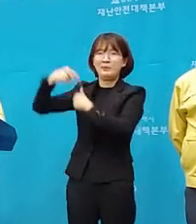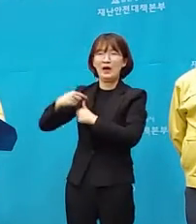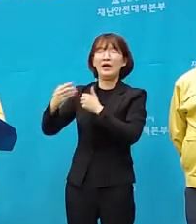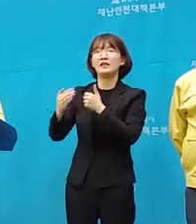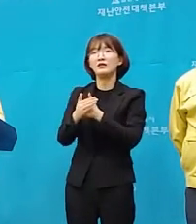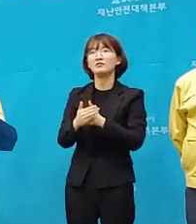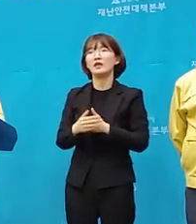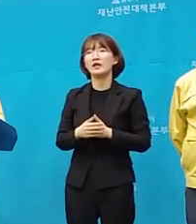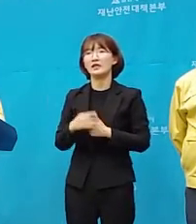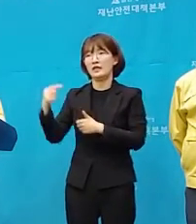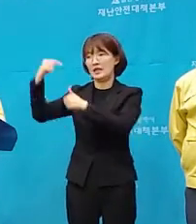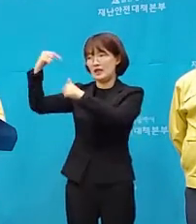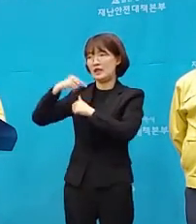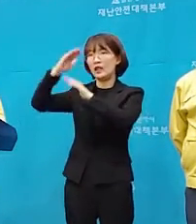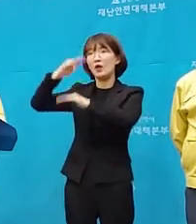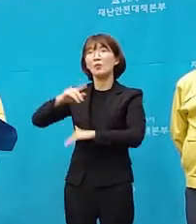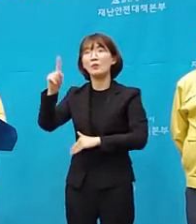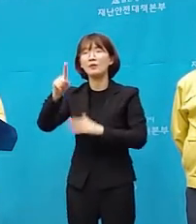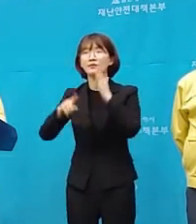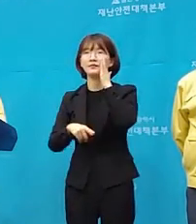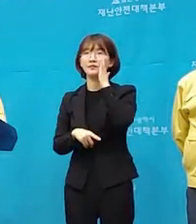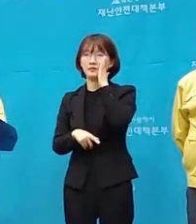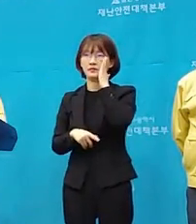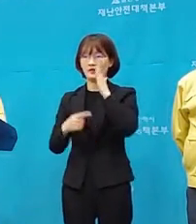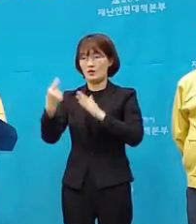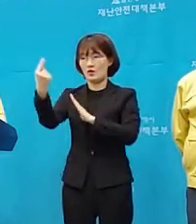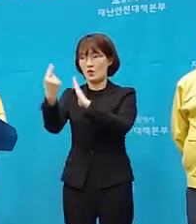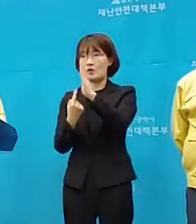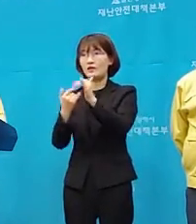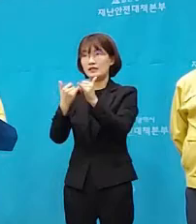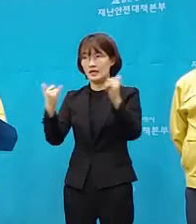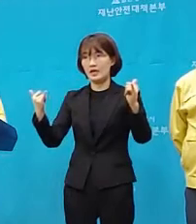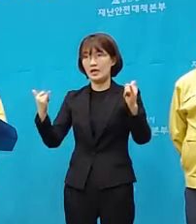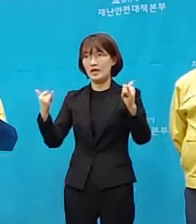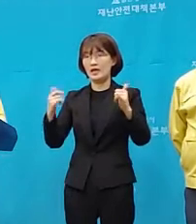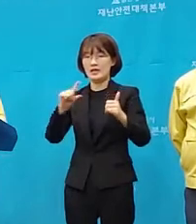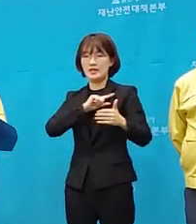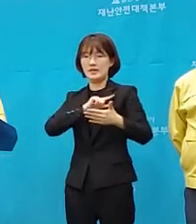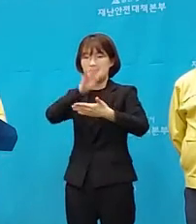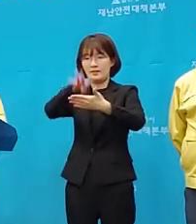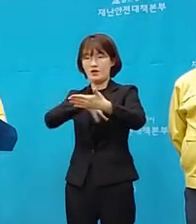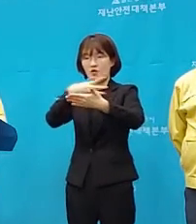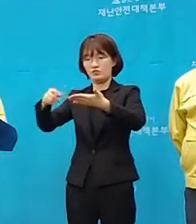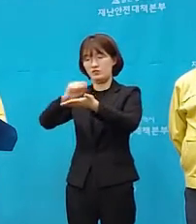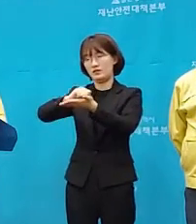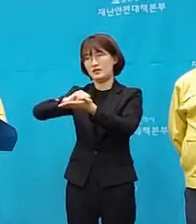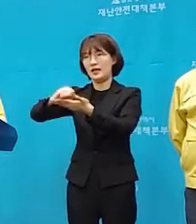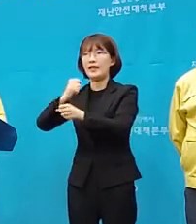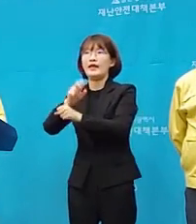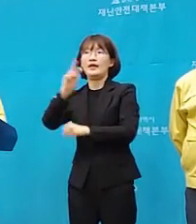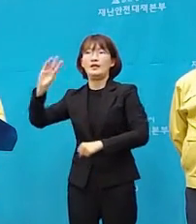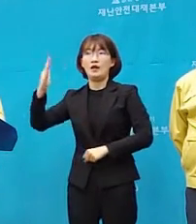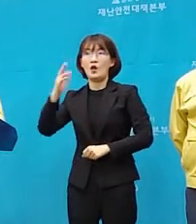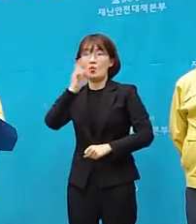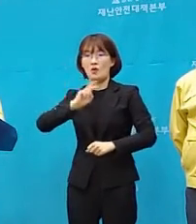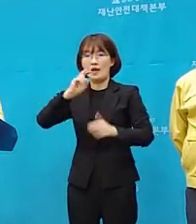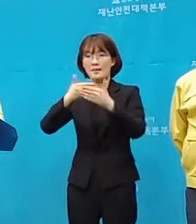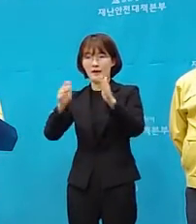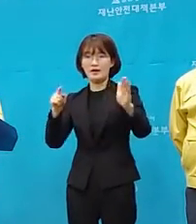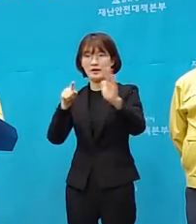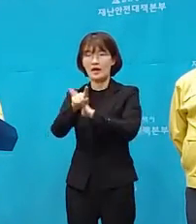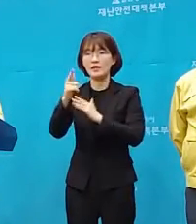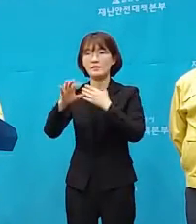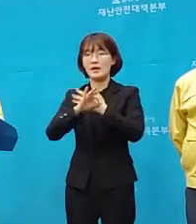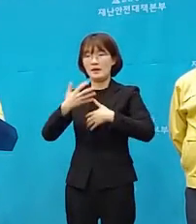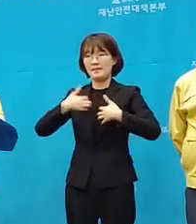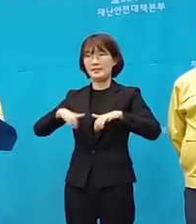저희들이 그 지침 내용으로 보면은 그 들어오시는 분들 이용자 명부를 갖다가 작성하도록 되어 있습니다. 노래방에 들어온다든지 PC방에